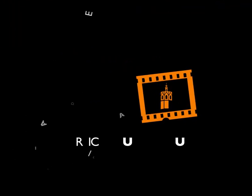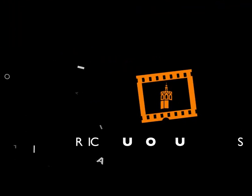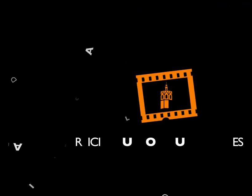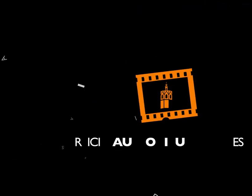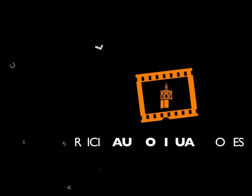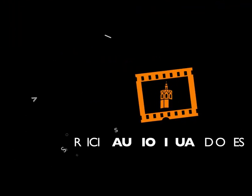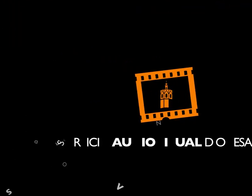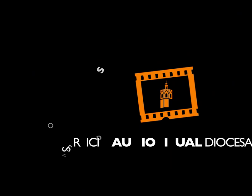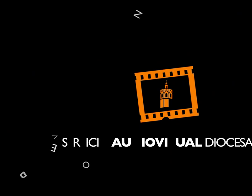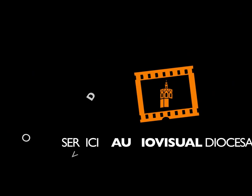i